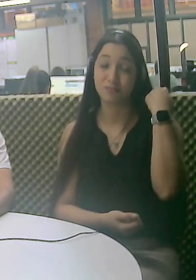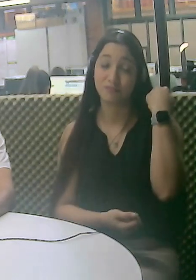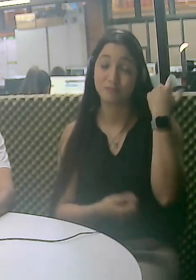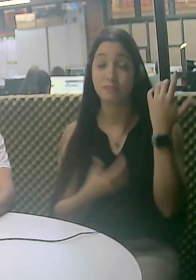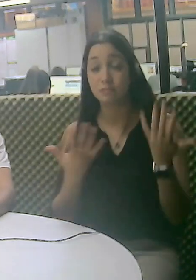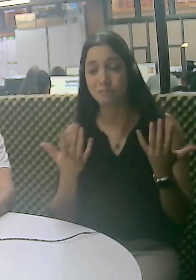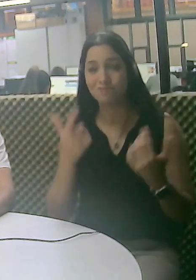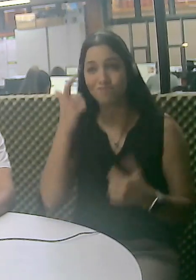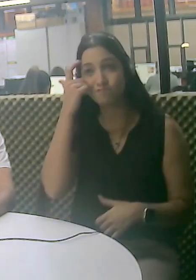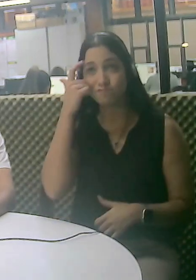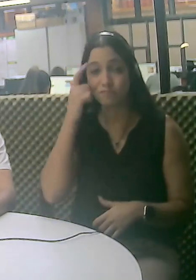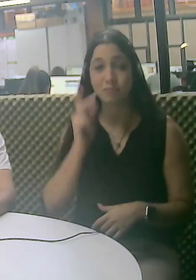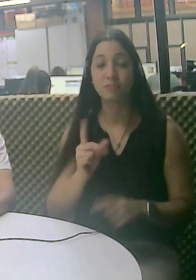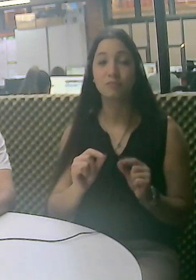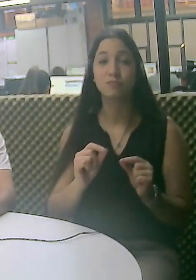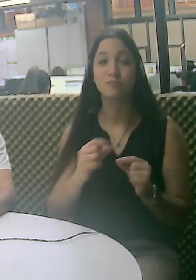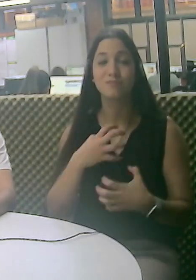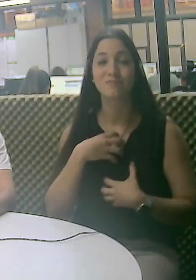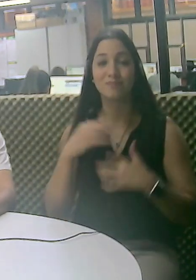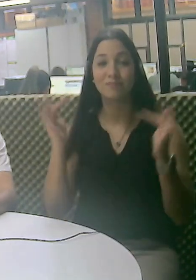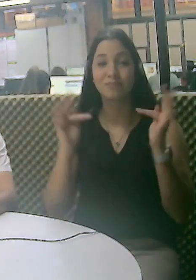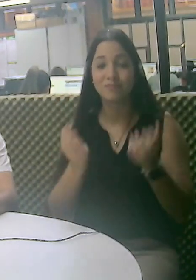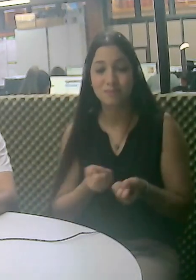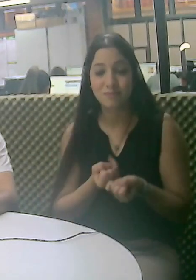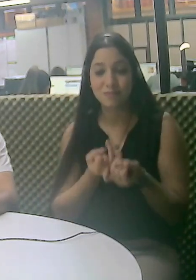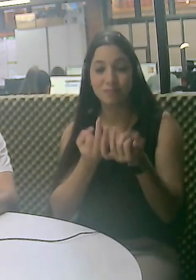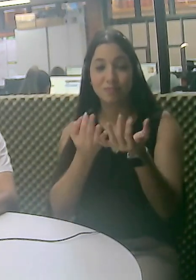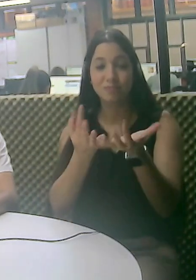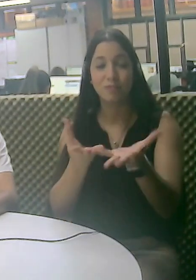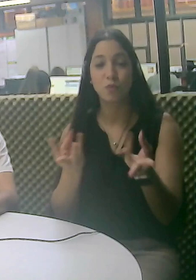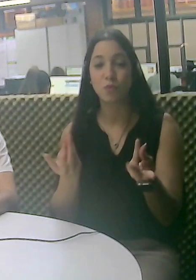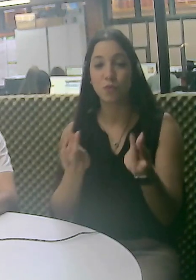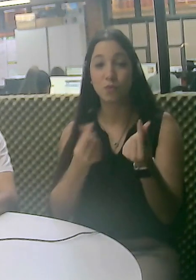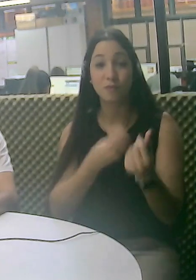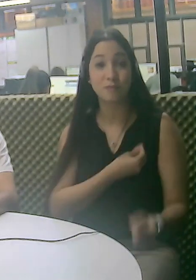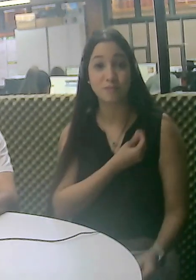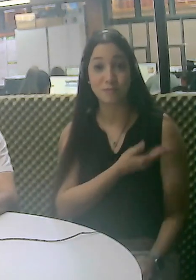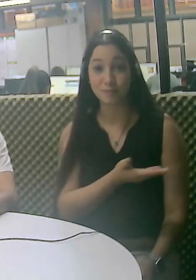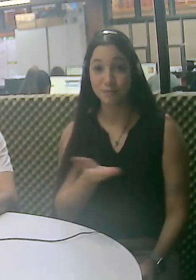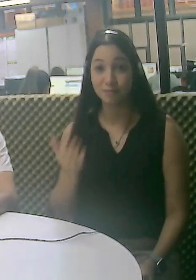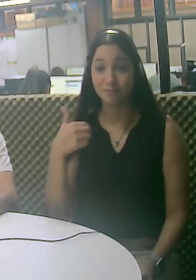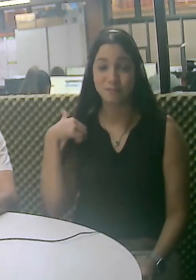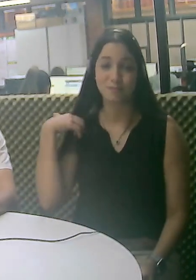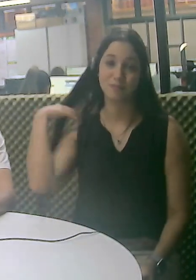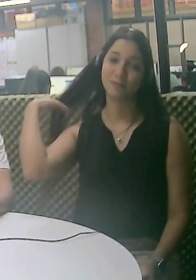a preocupação nossa é sempre essa, dar alegria, satisfação, promover qualidade de vida para eles.